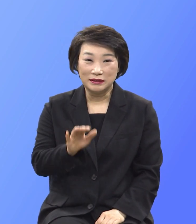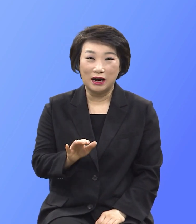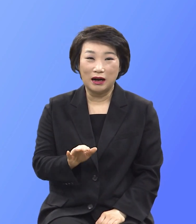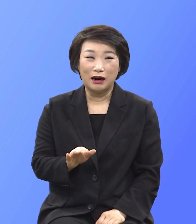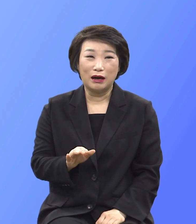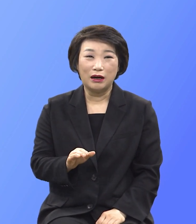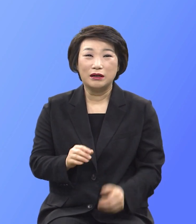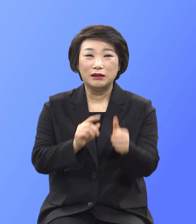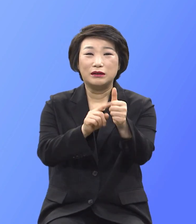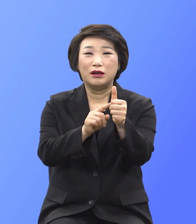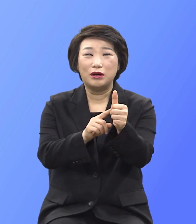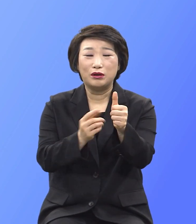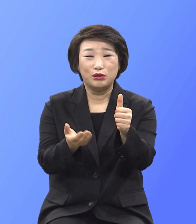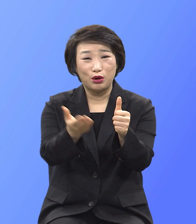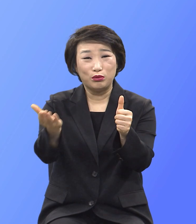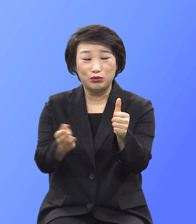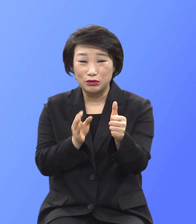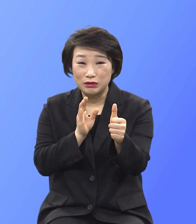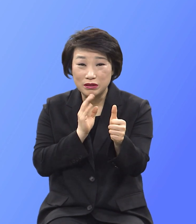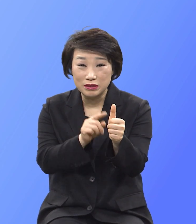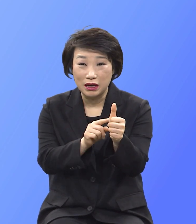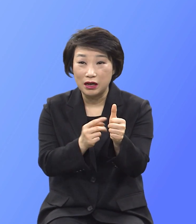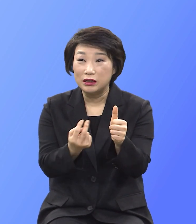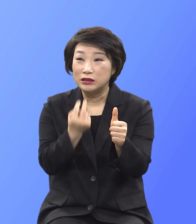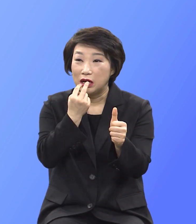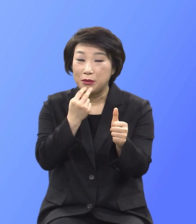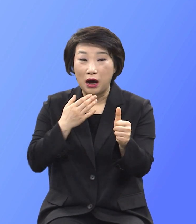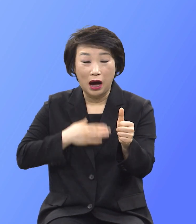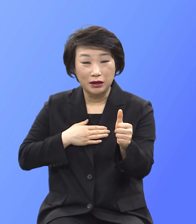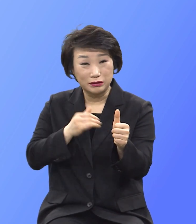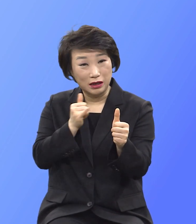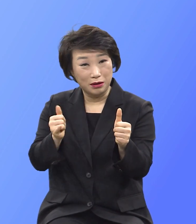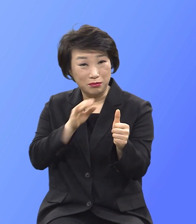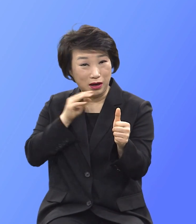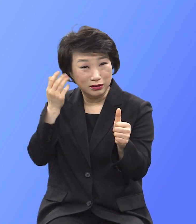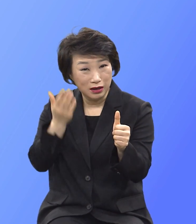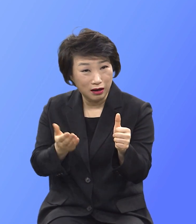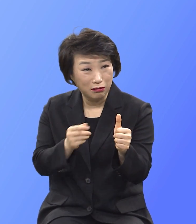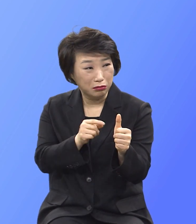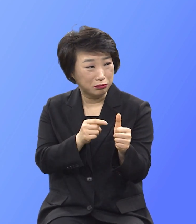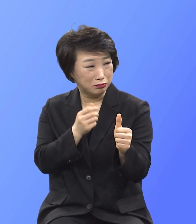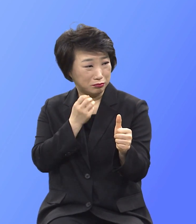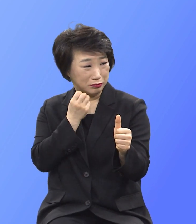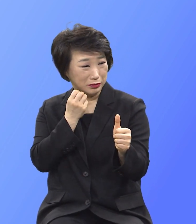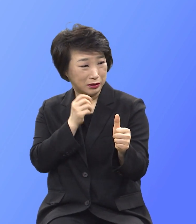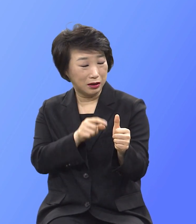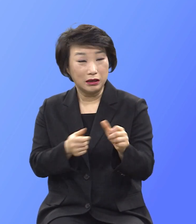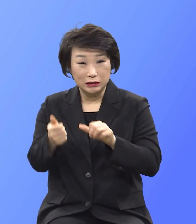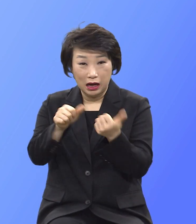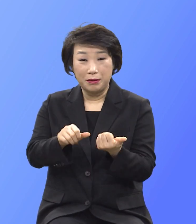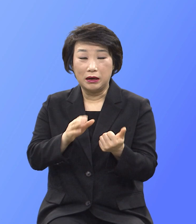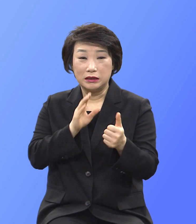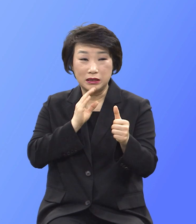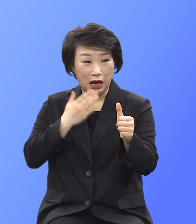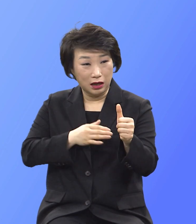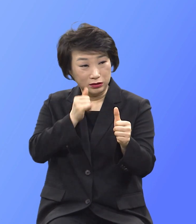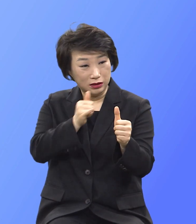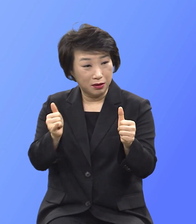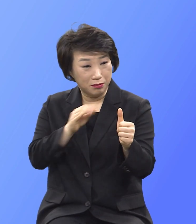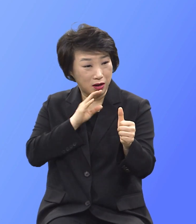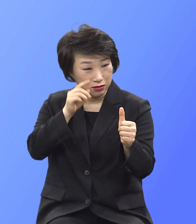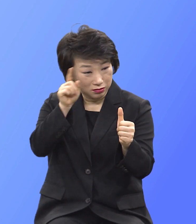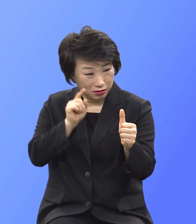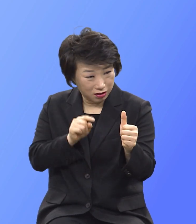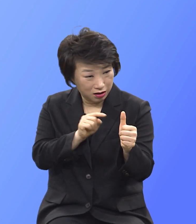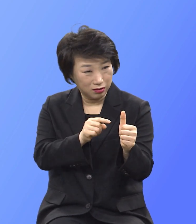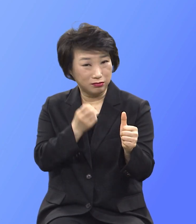이 사람이 진짜 생명을 아는 사람이야, 사망을 아는 사람이야.